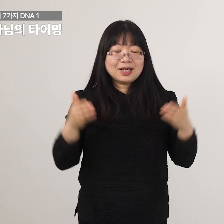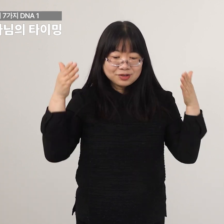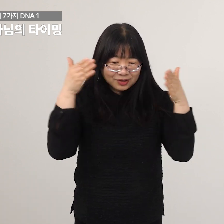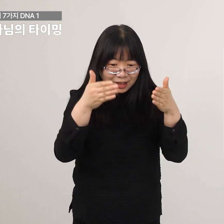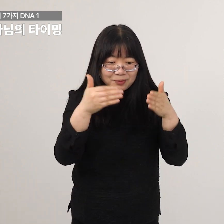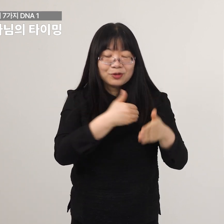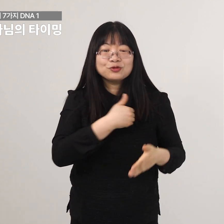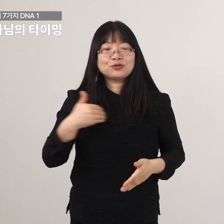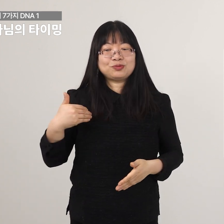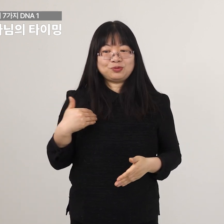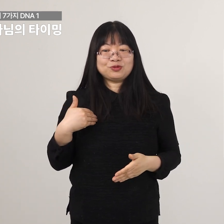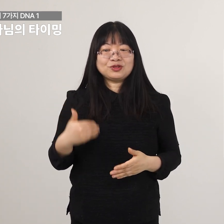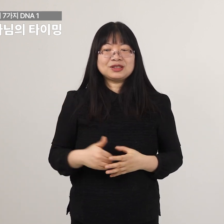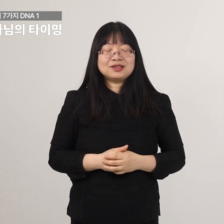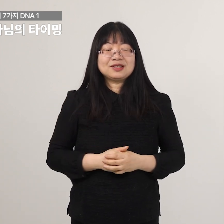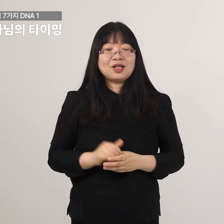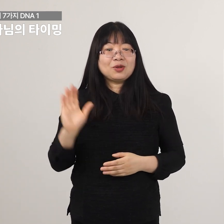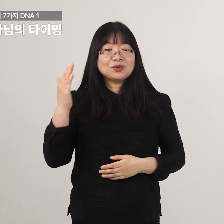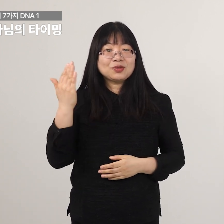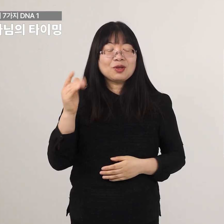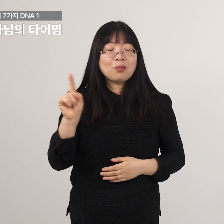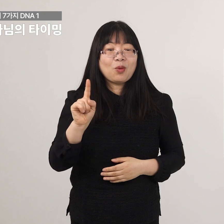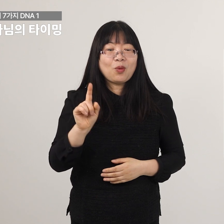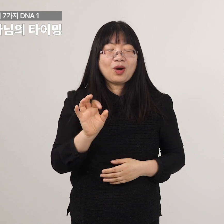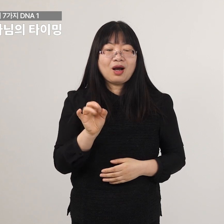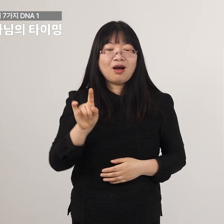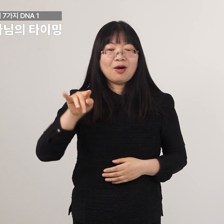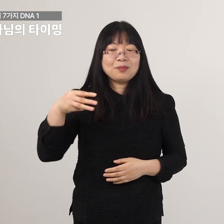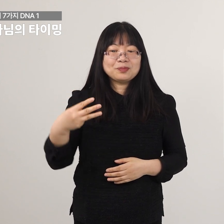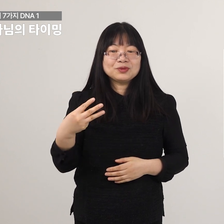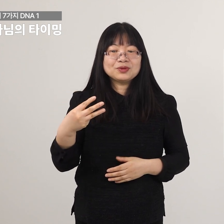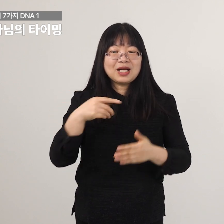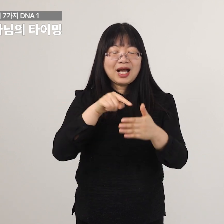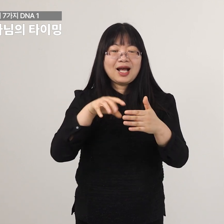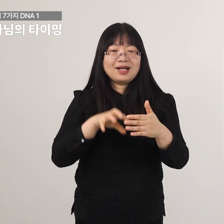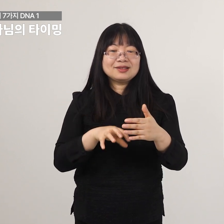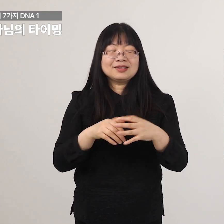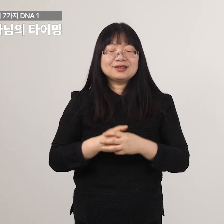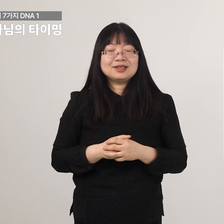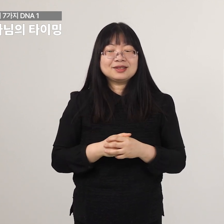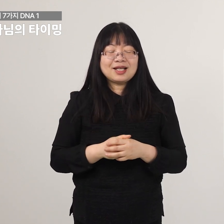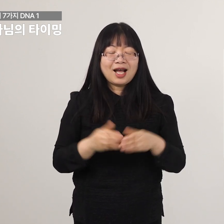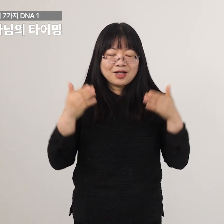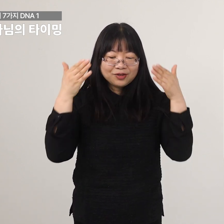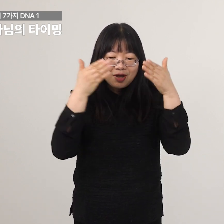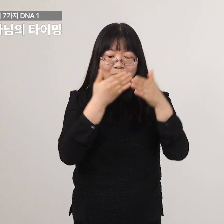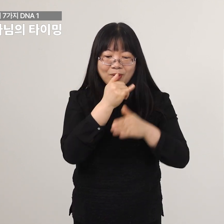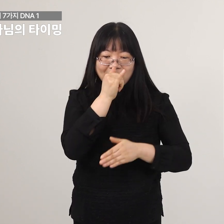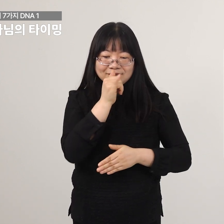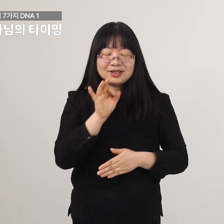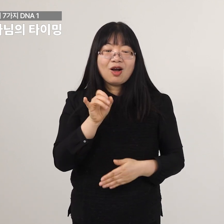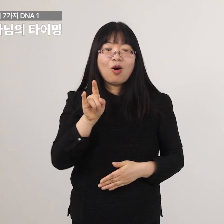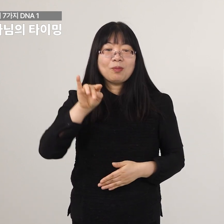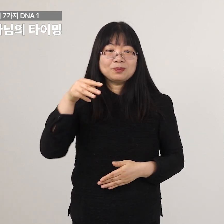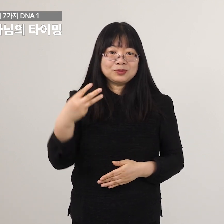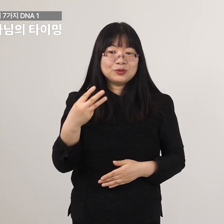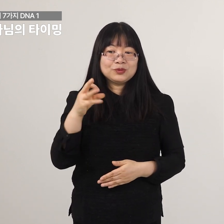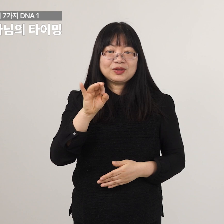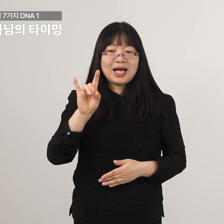집중하면 되는데 요즘은 또 어플 속에 집중할 수 있는 어플이